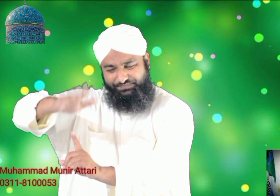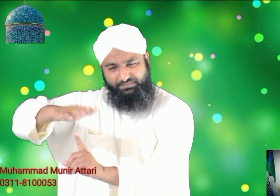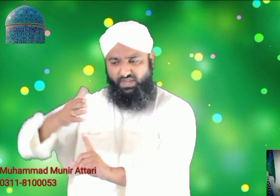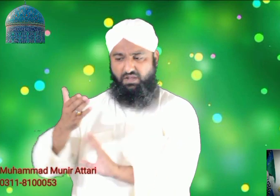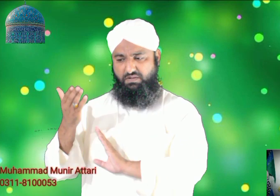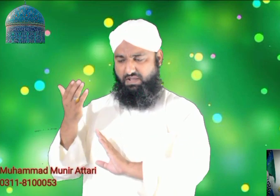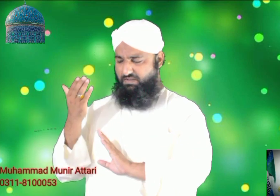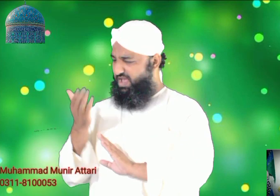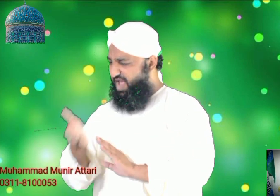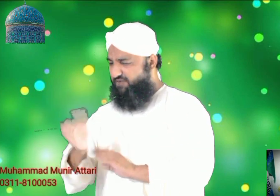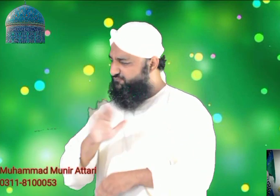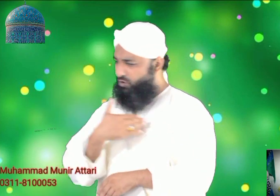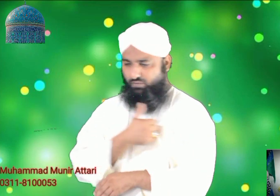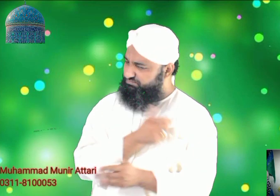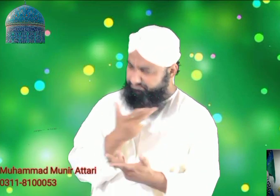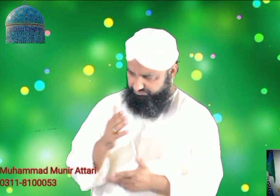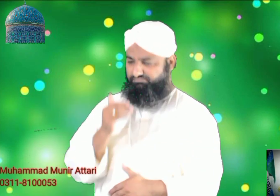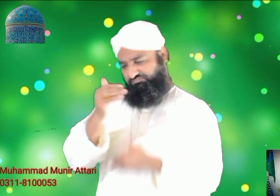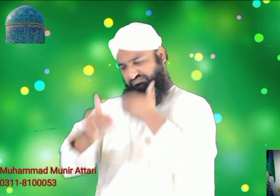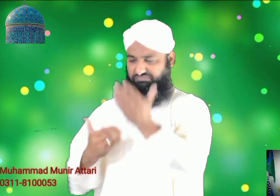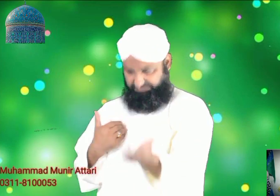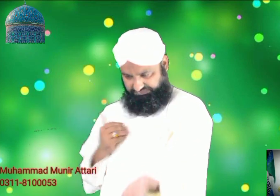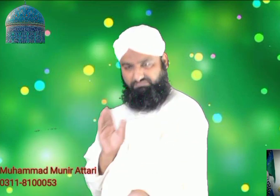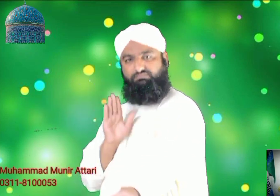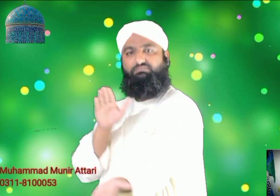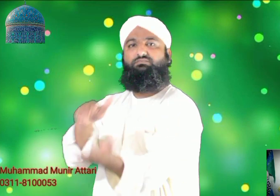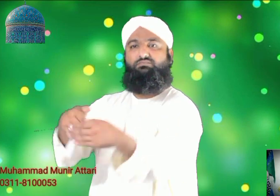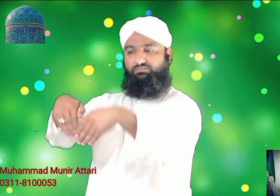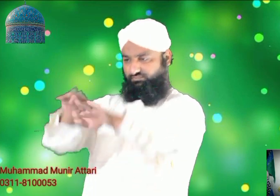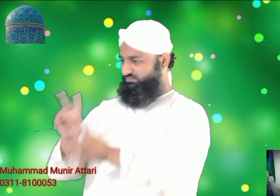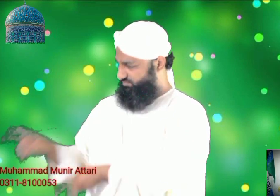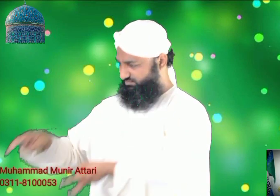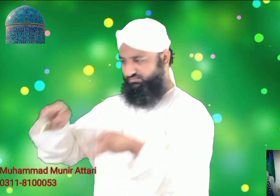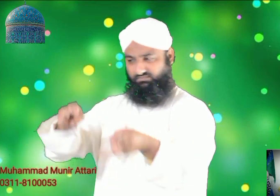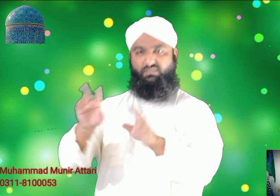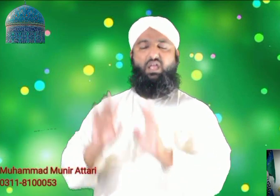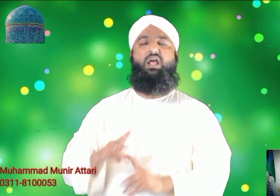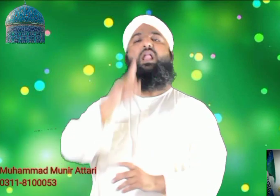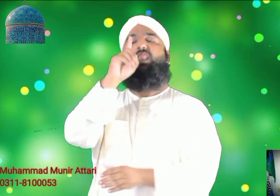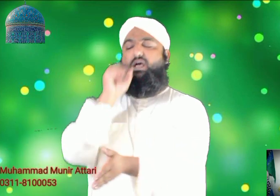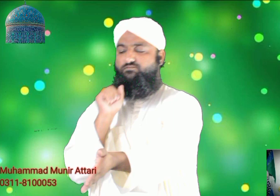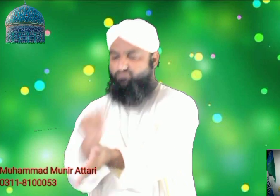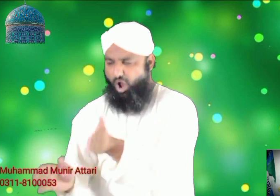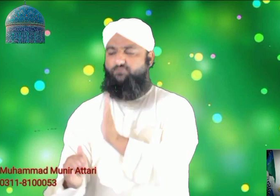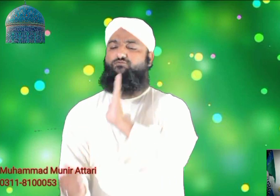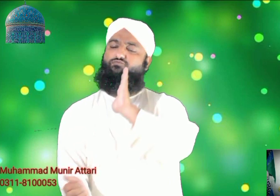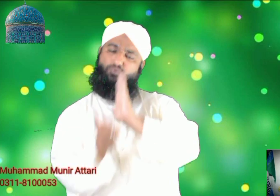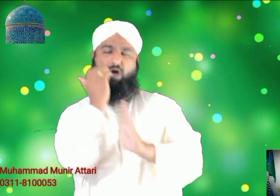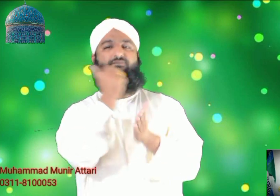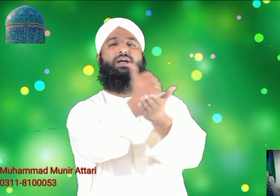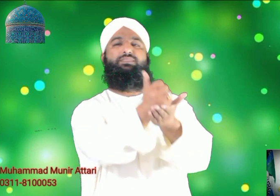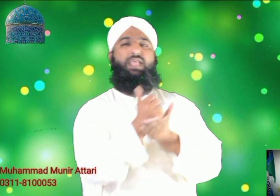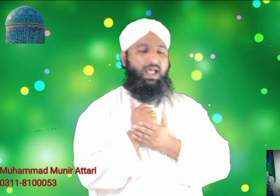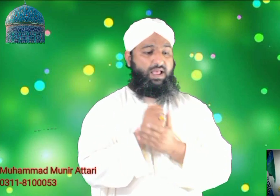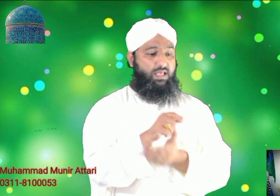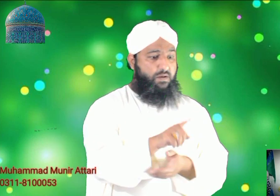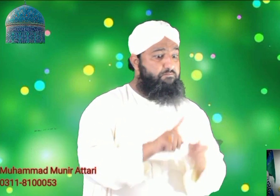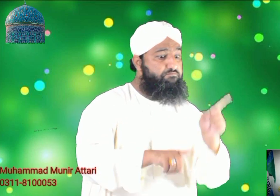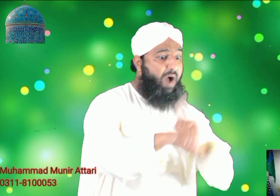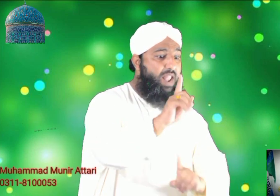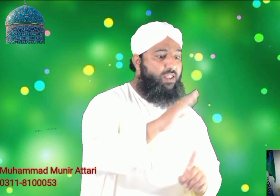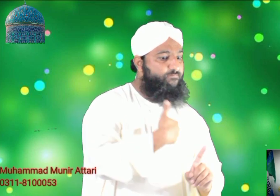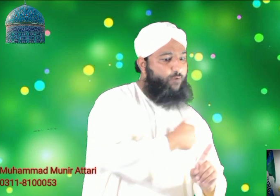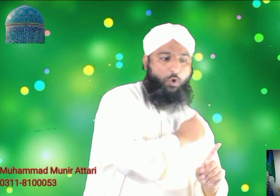پہلے چلے گئے، ہمیں پیچھے آنا ہے. اللہ تمہاری اور ہماری مغفرت فرمائے. وانتم سلفنا، تم پہلے چلے گئے،